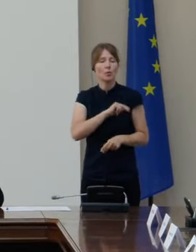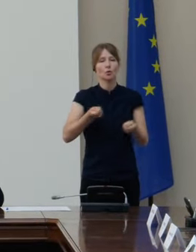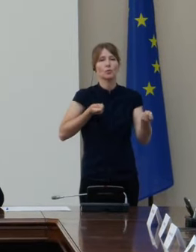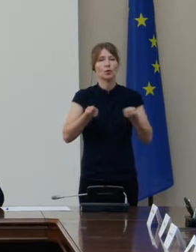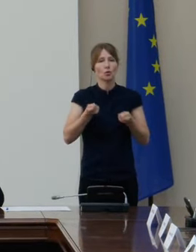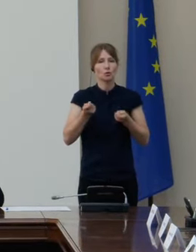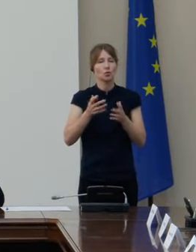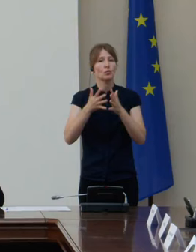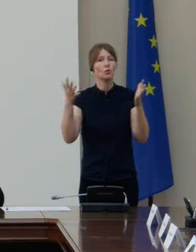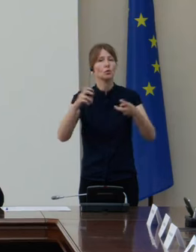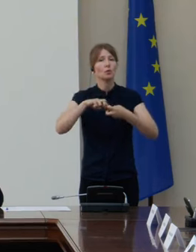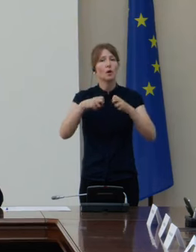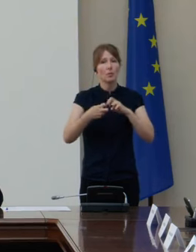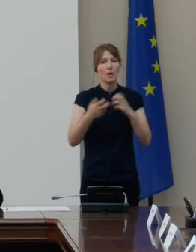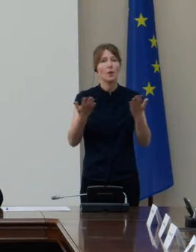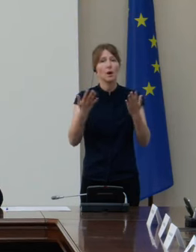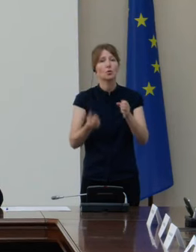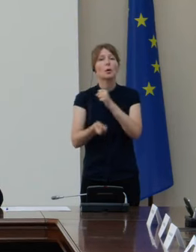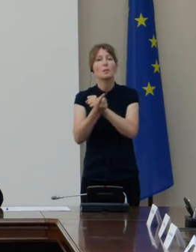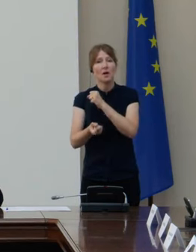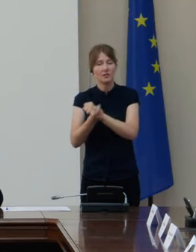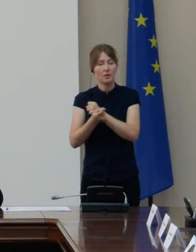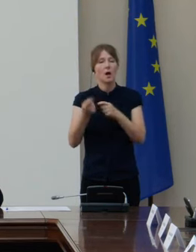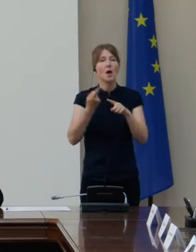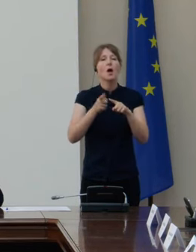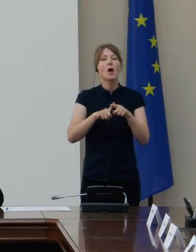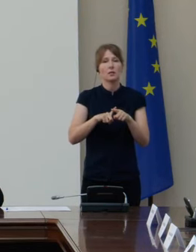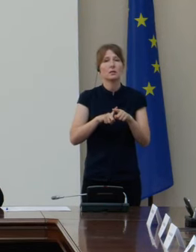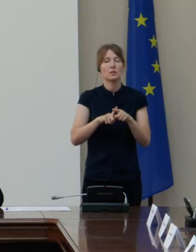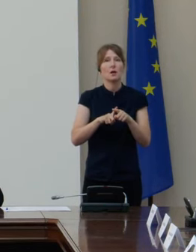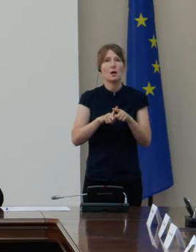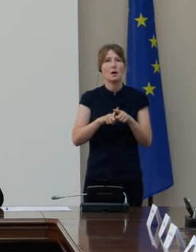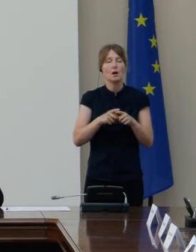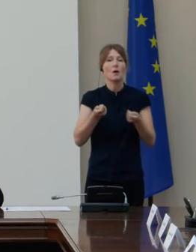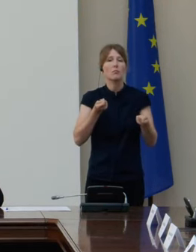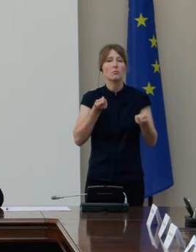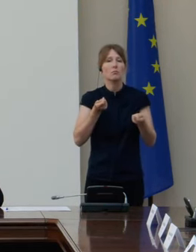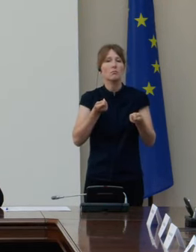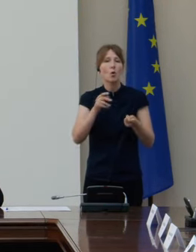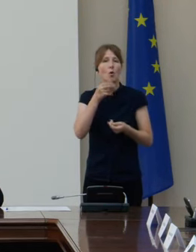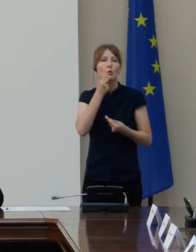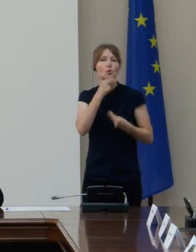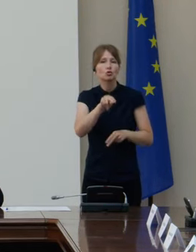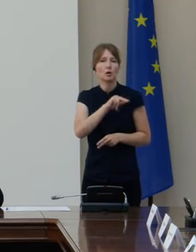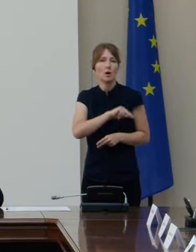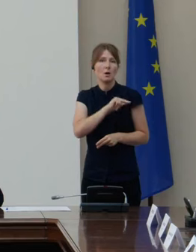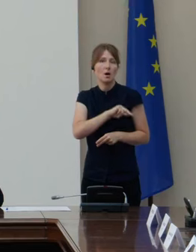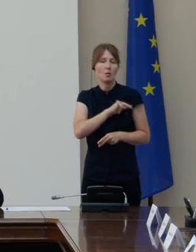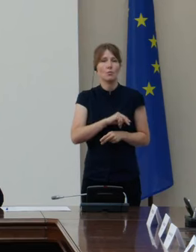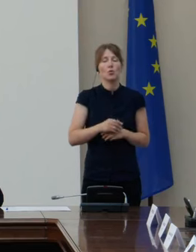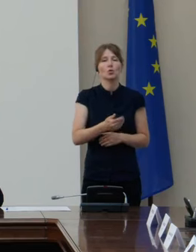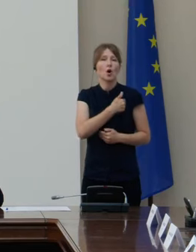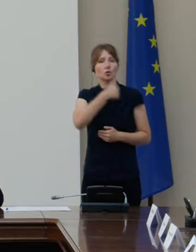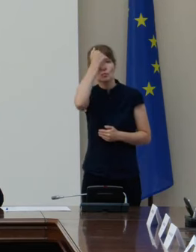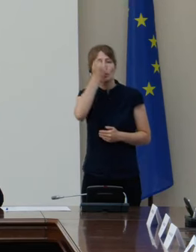multe probleme din domeniul nostru sunt legate de deficiență de management de performanță și vreau